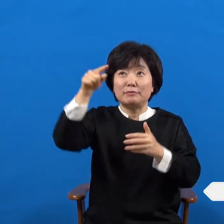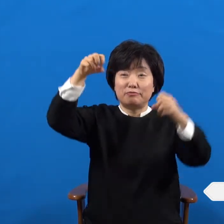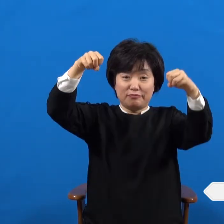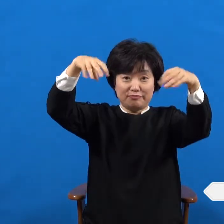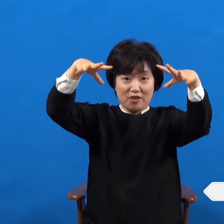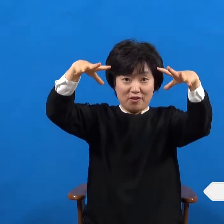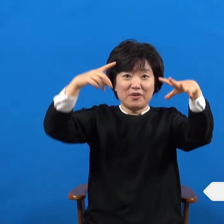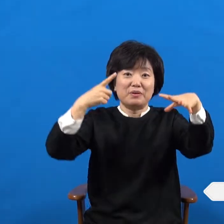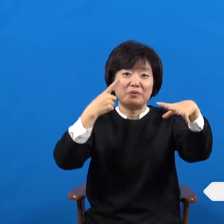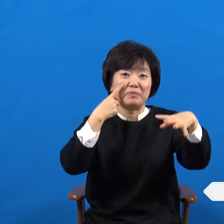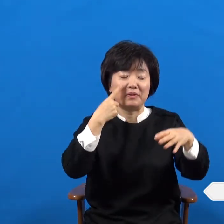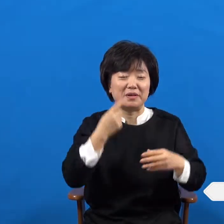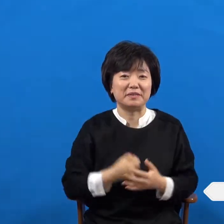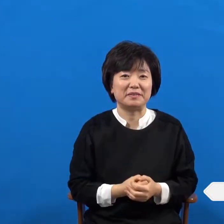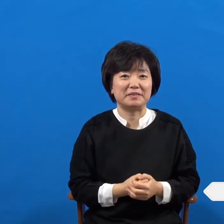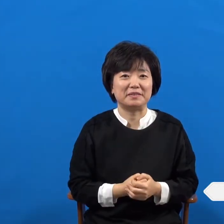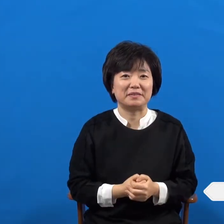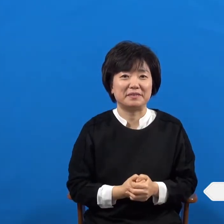켜보도록 하겠습니다.